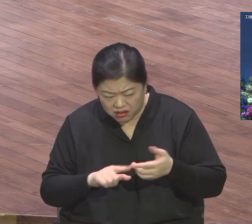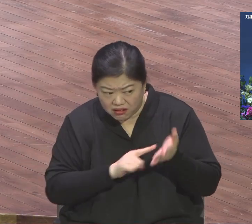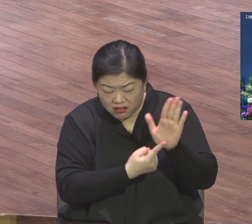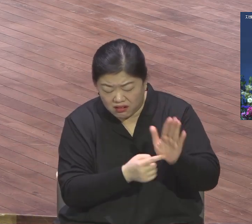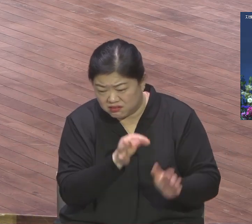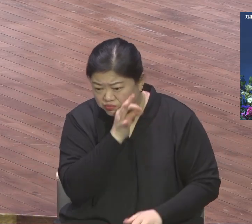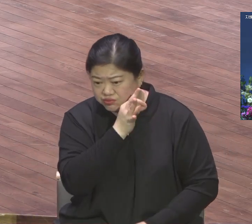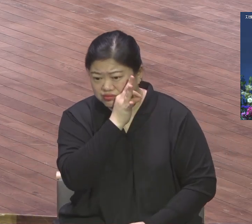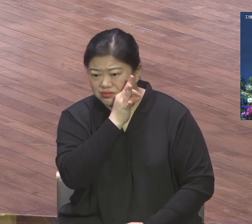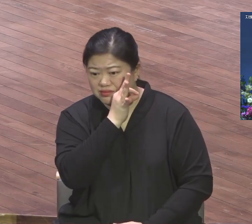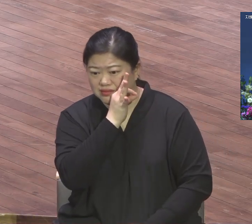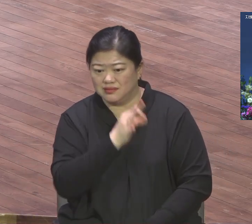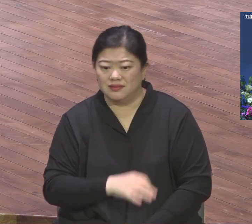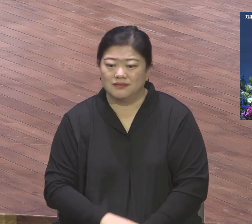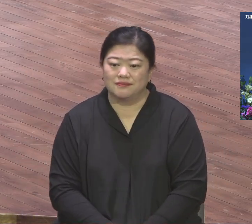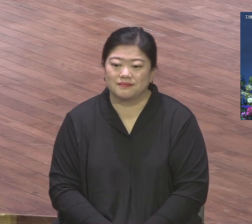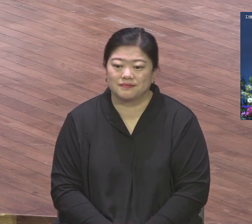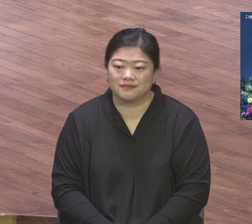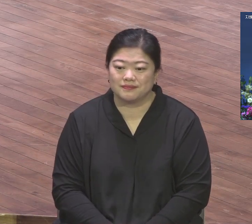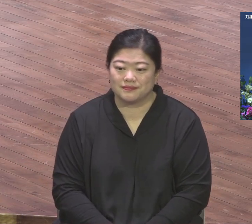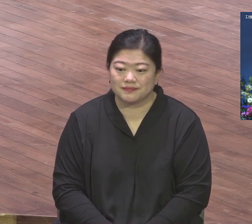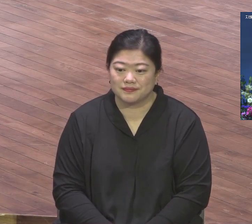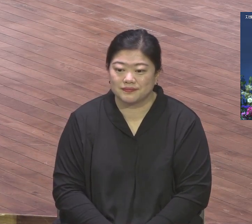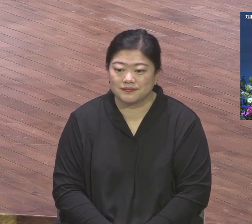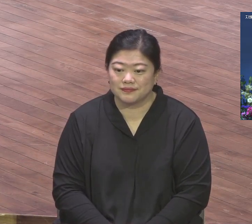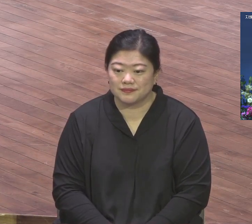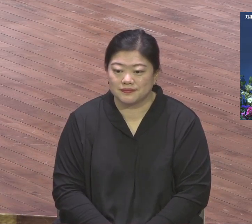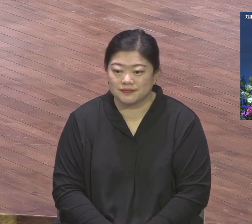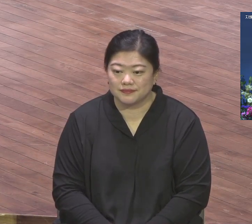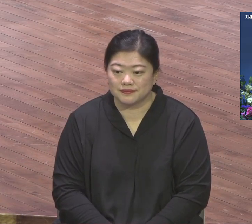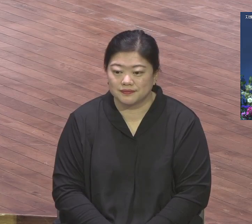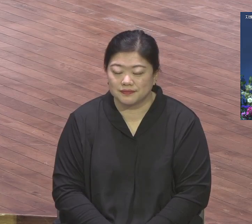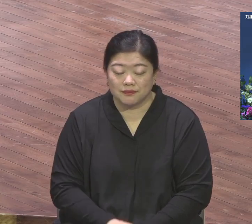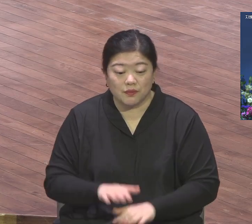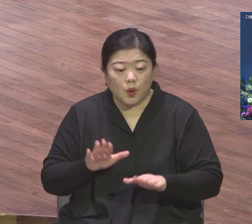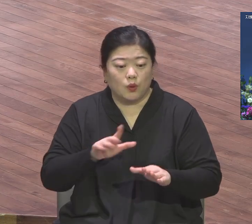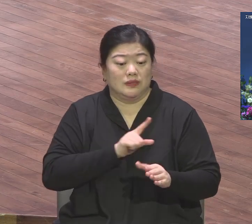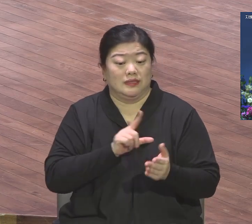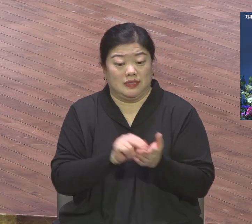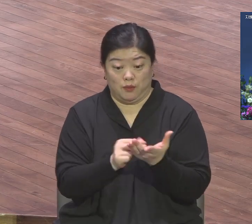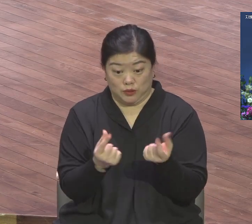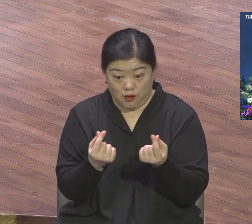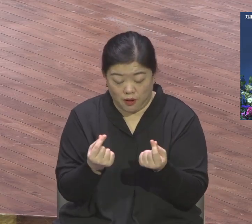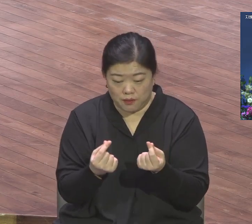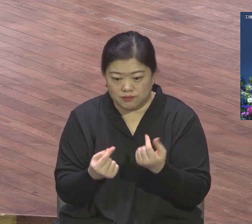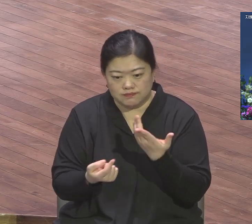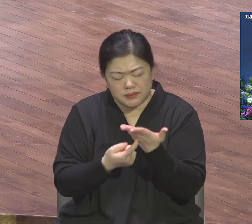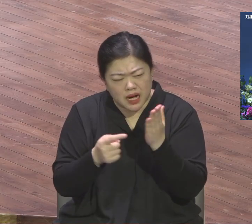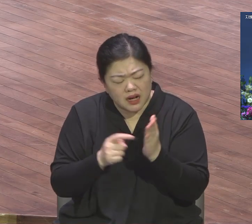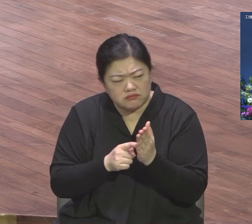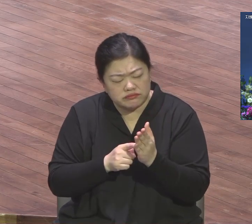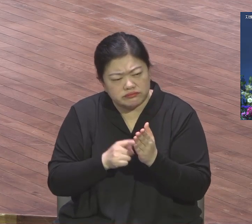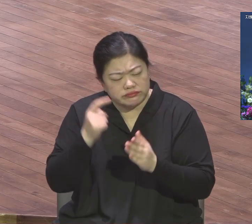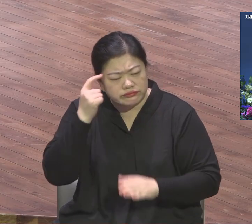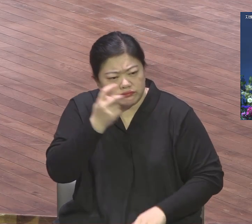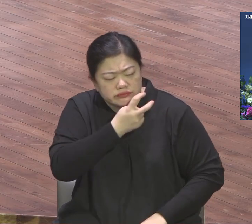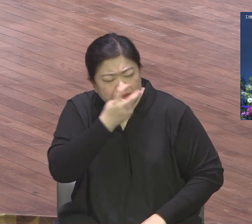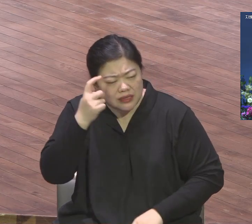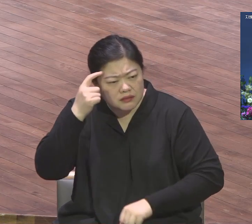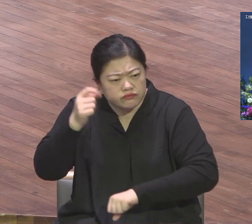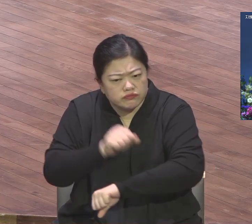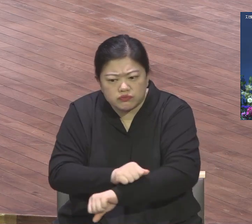영계 모든 성도들, 오늘 말씀 통해서 지혜로운 마음 경영을 어떻게 하는지 답을